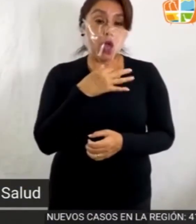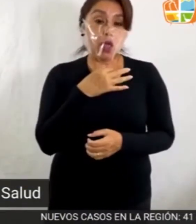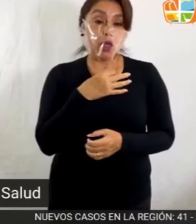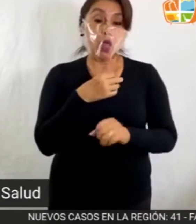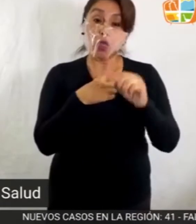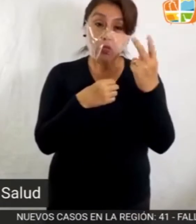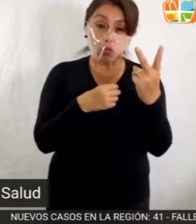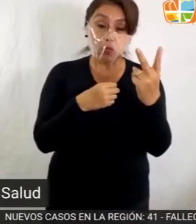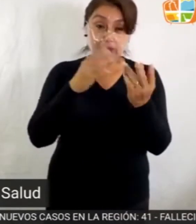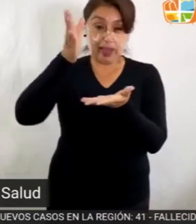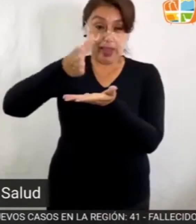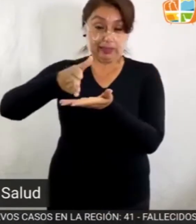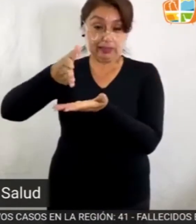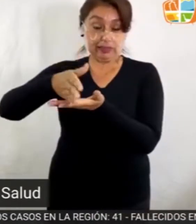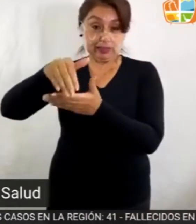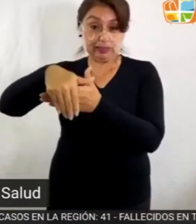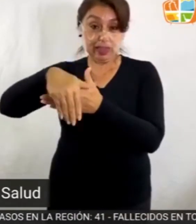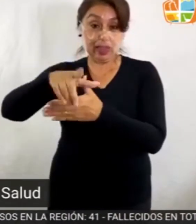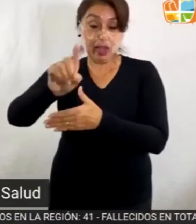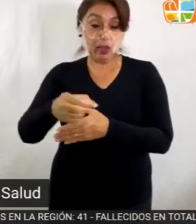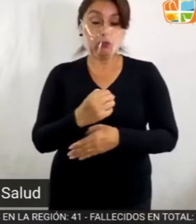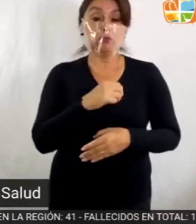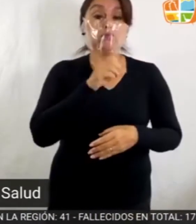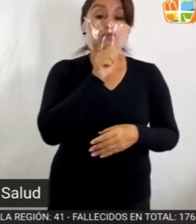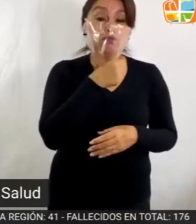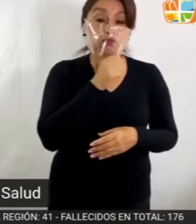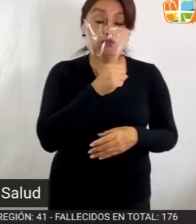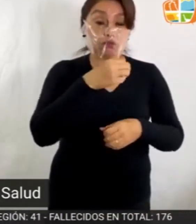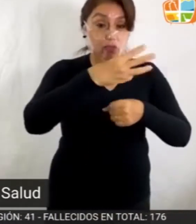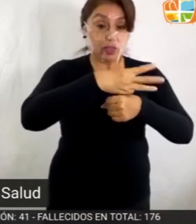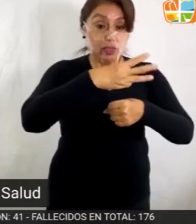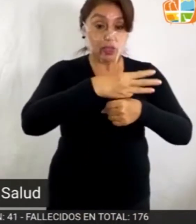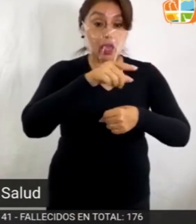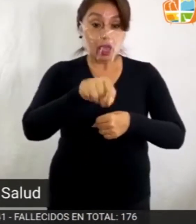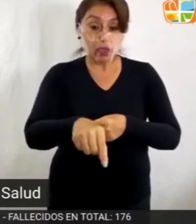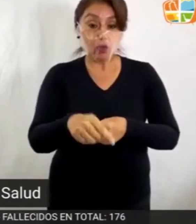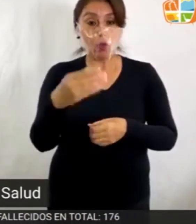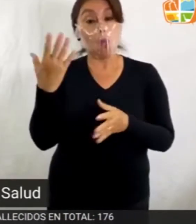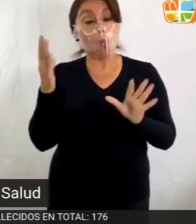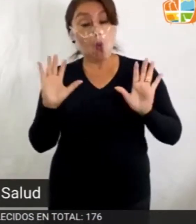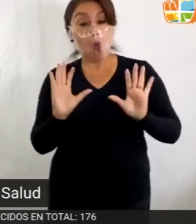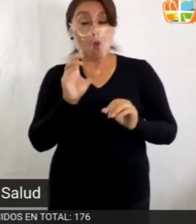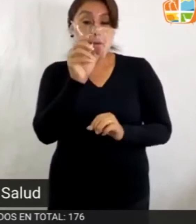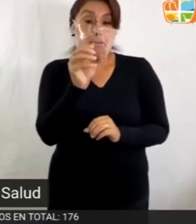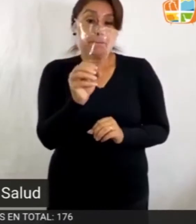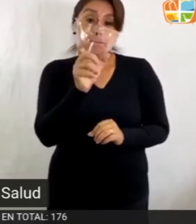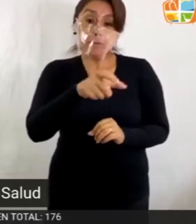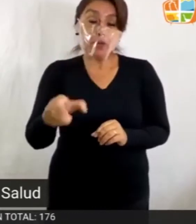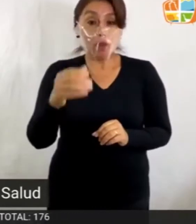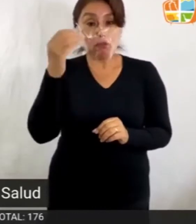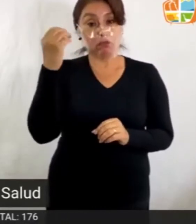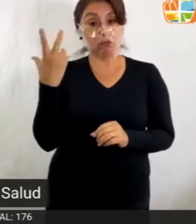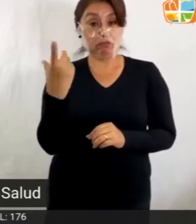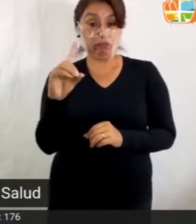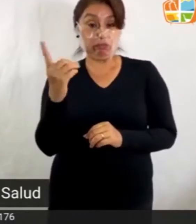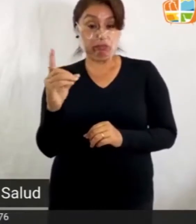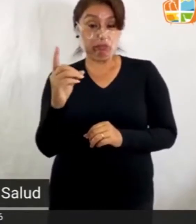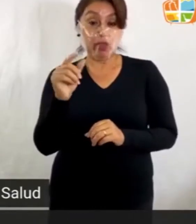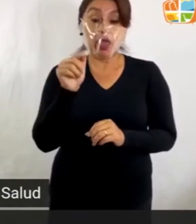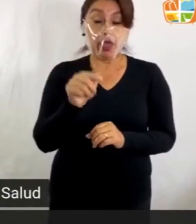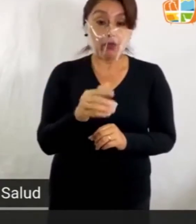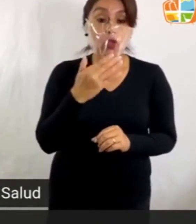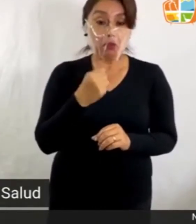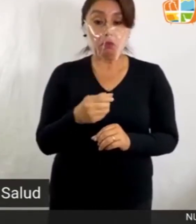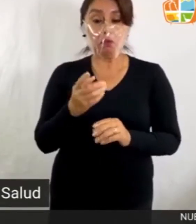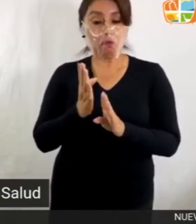mayores, personas con capacidades distintas, también se hizo un proceso muy bueno para estas personas, teniendo